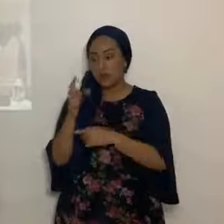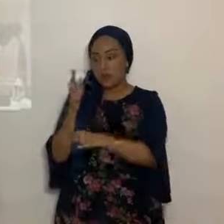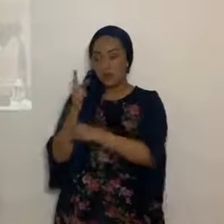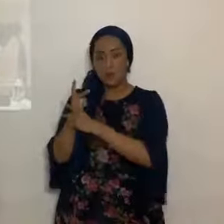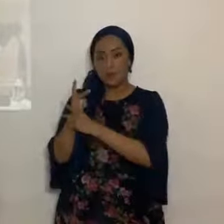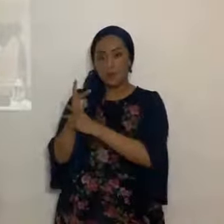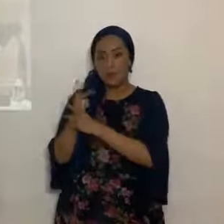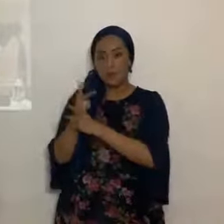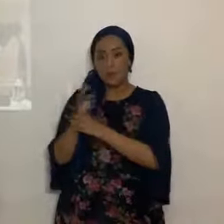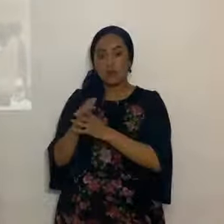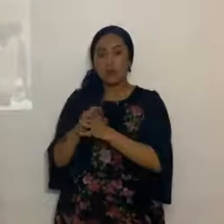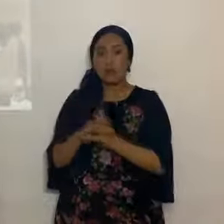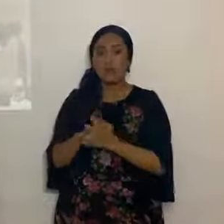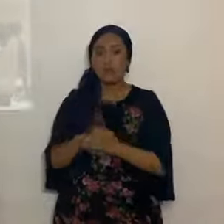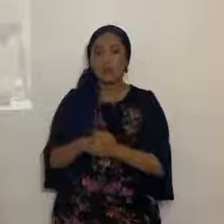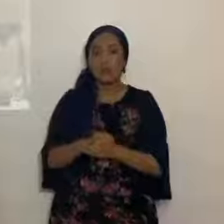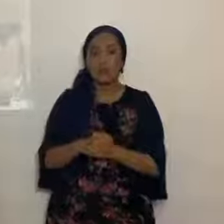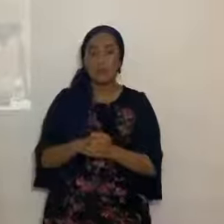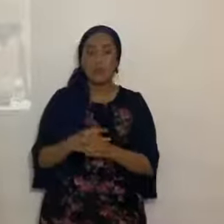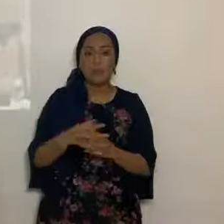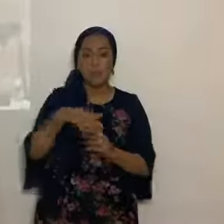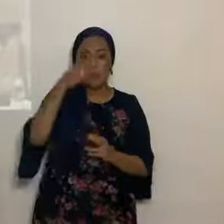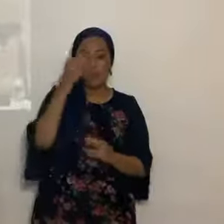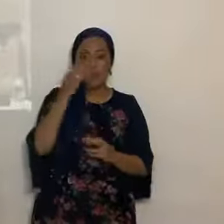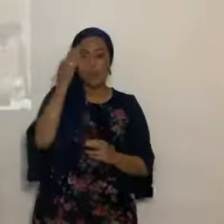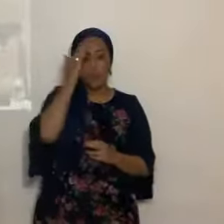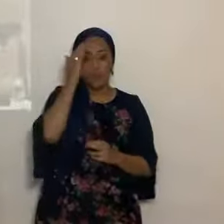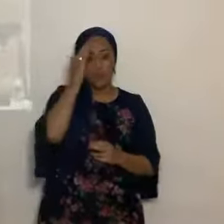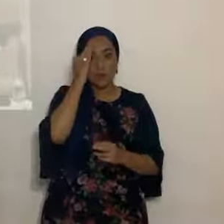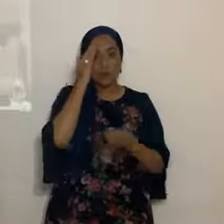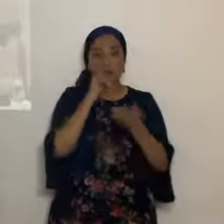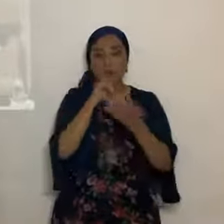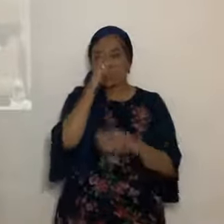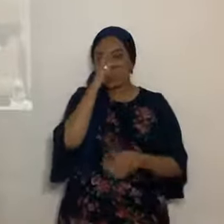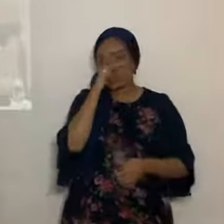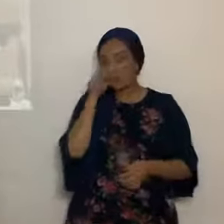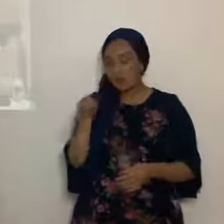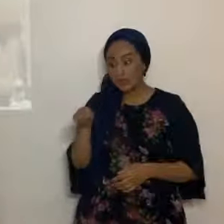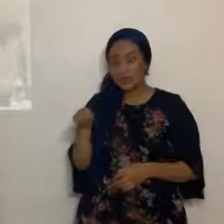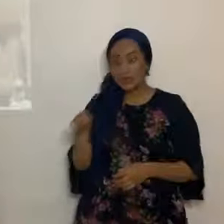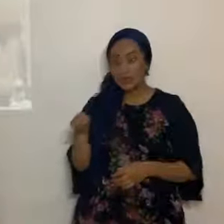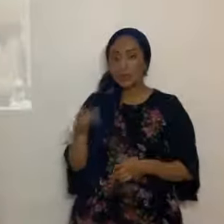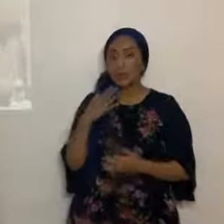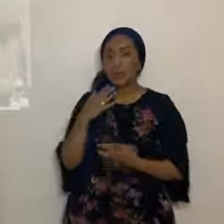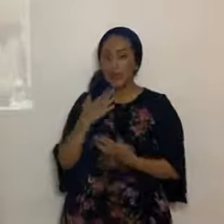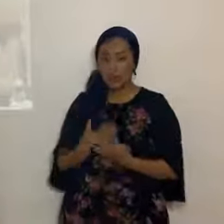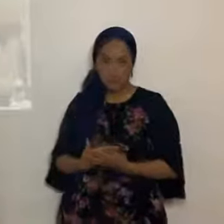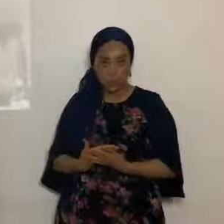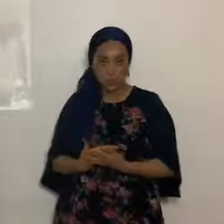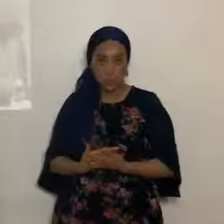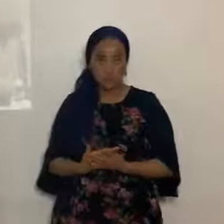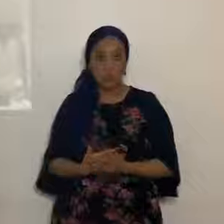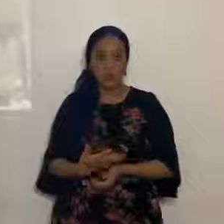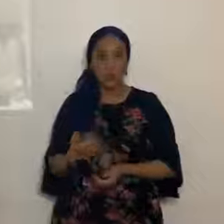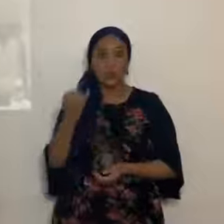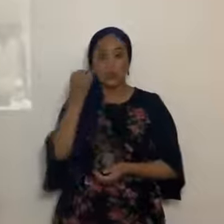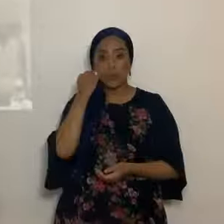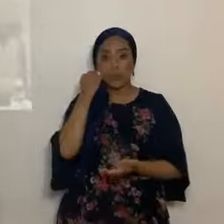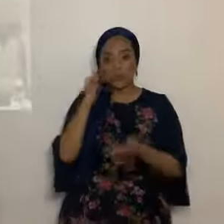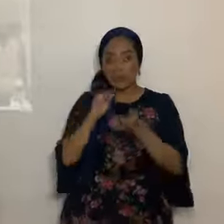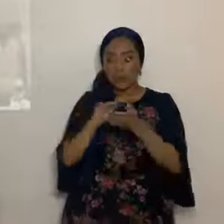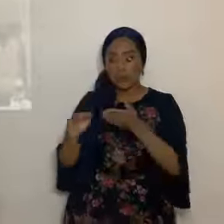sí. Elohim supo que el niño era bueno y que si se le